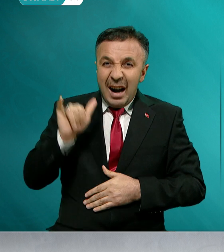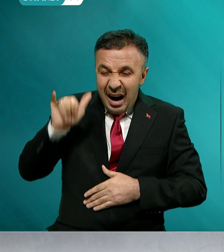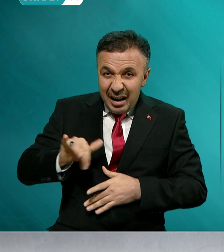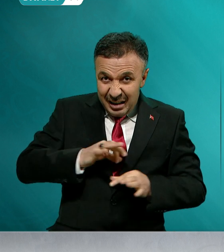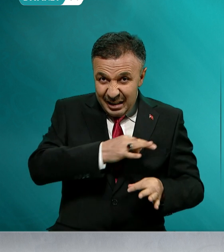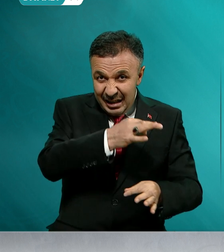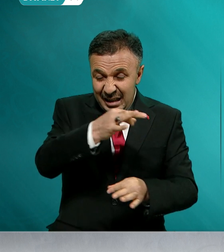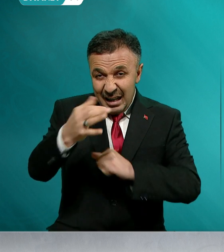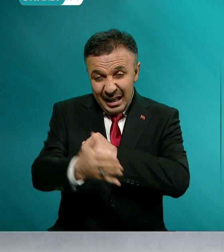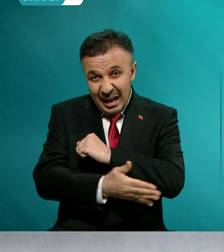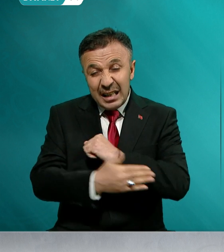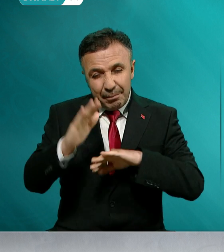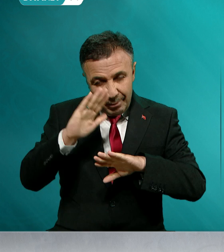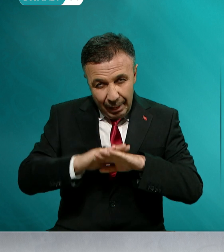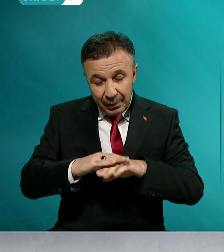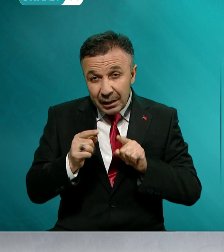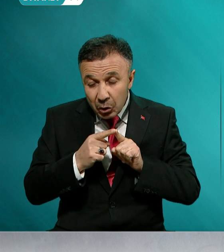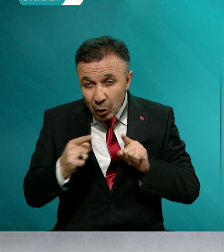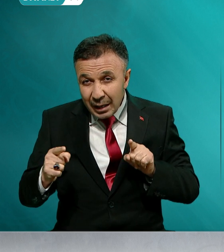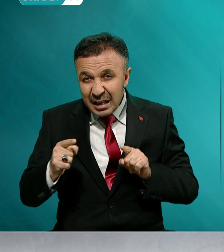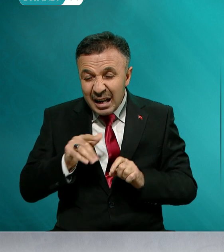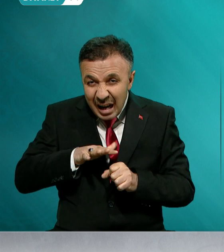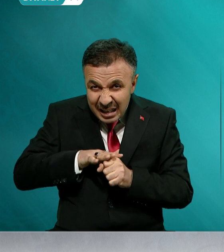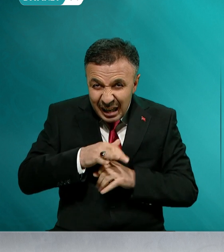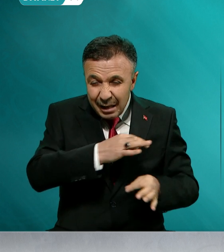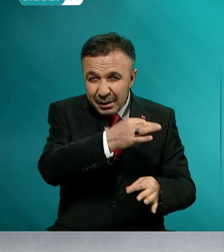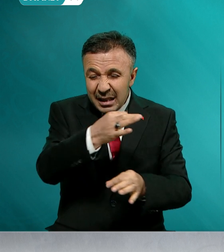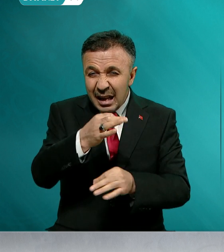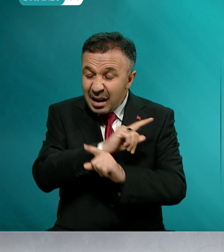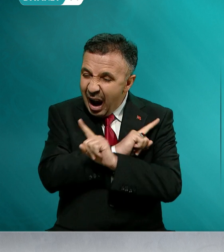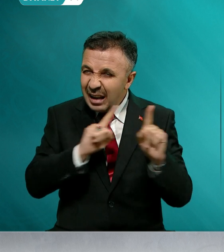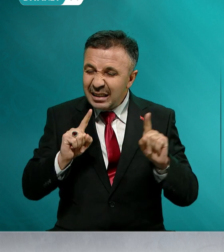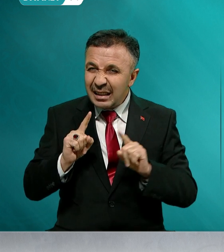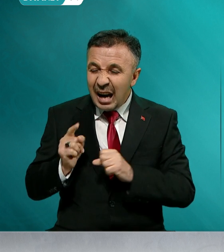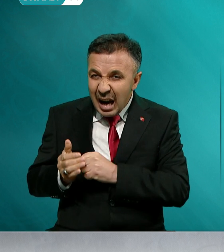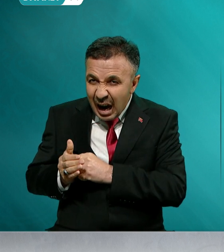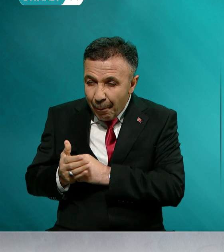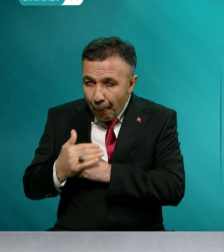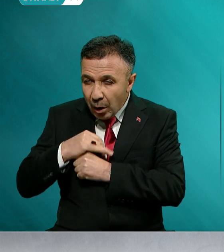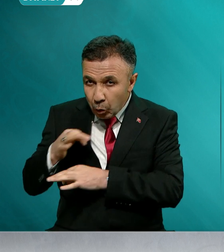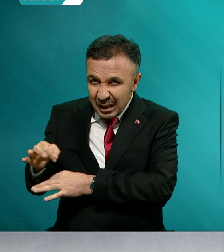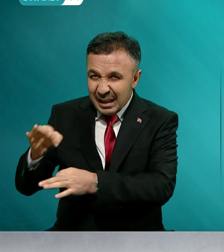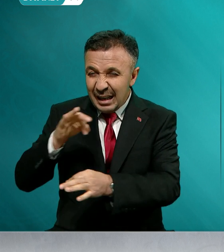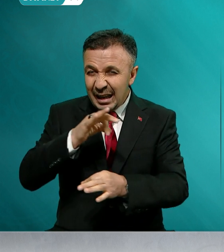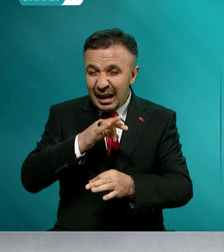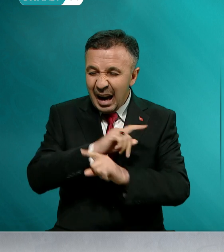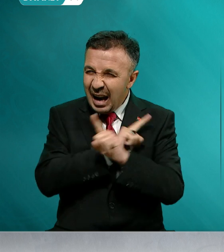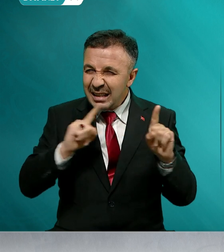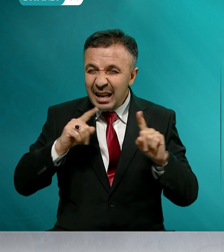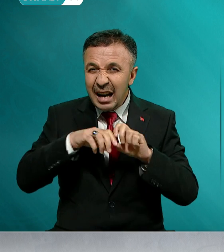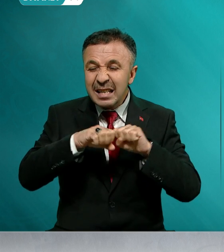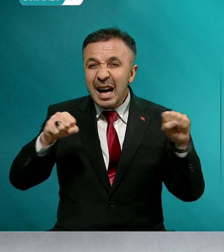kaldırdığı sürece gez alimler asla mazluma ve mağdura zarar veremeyecektir